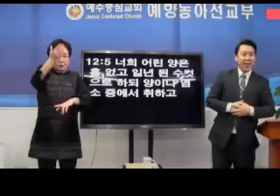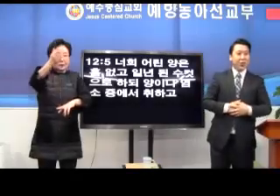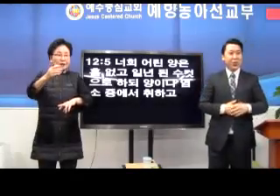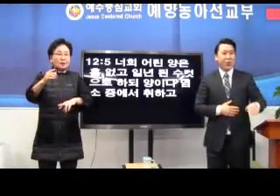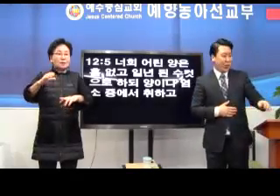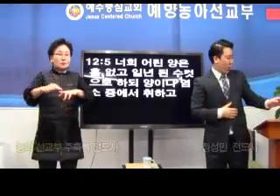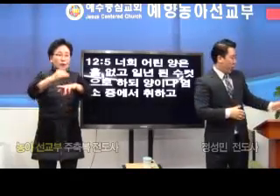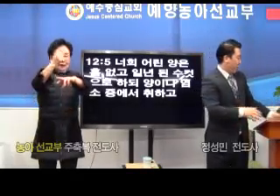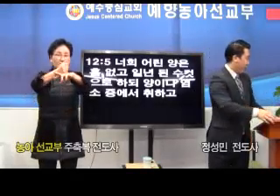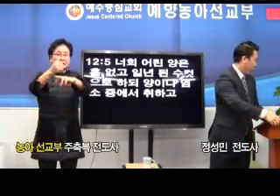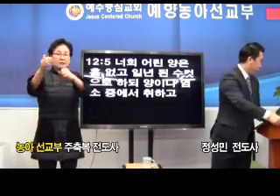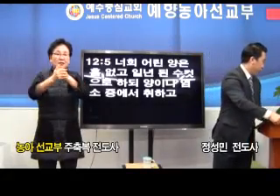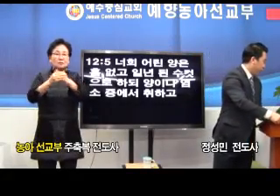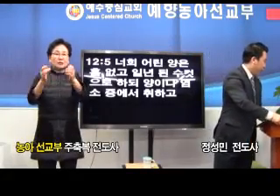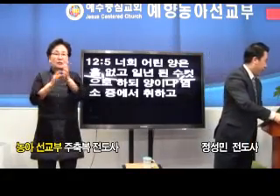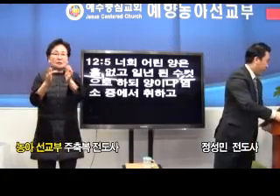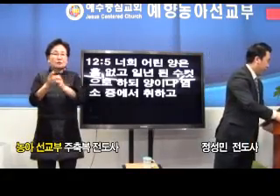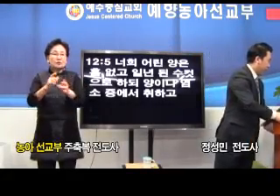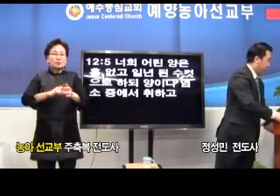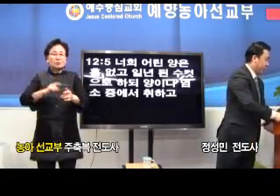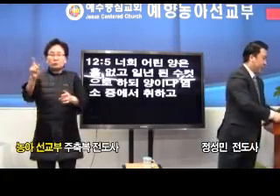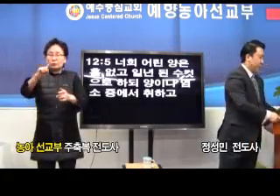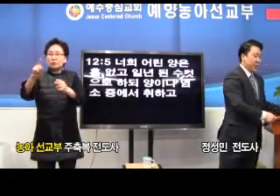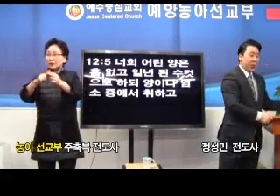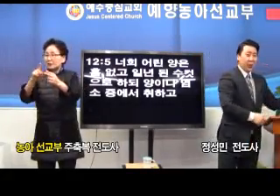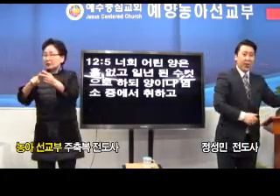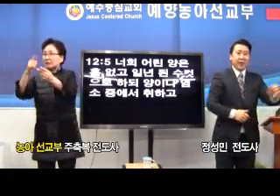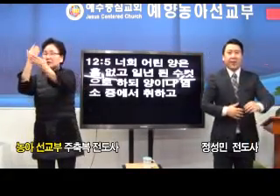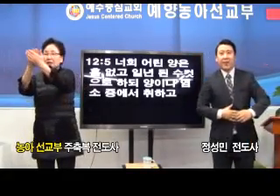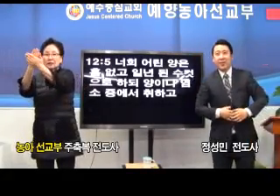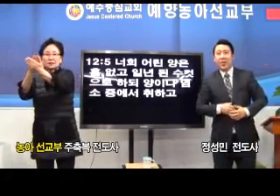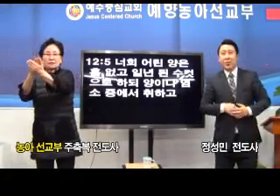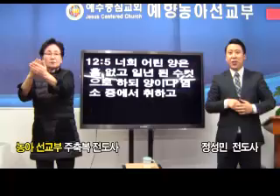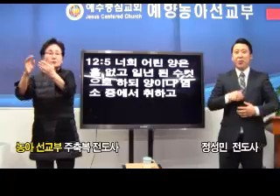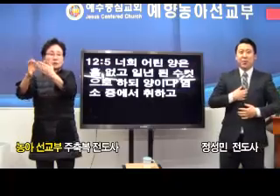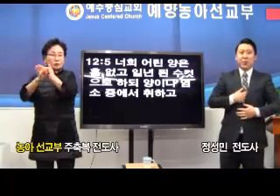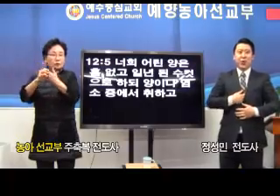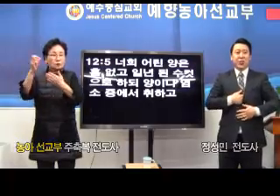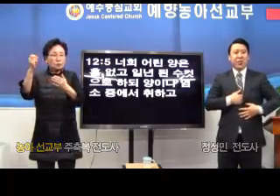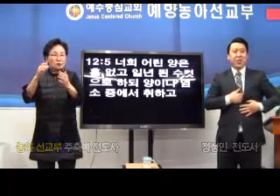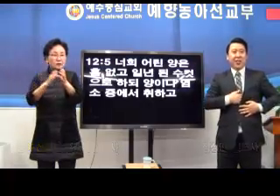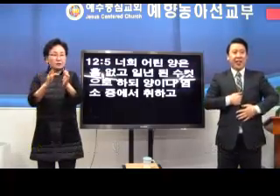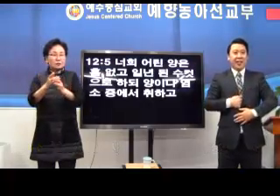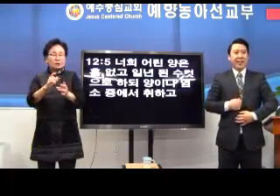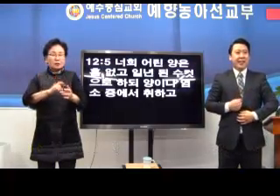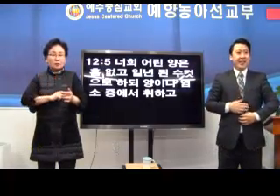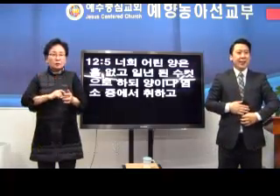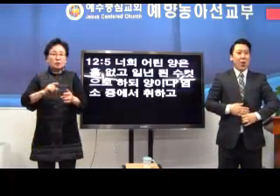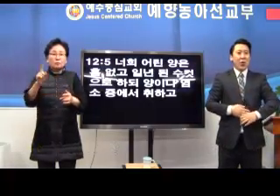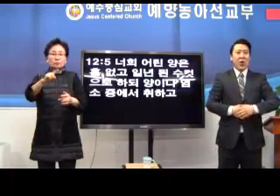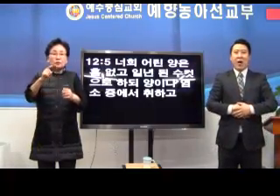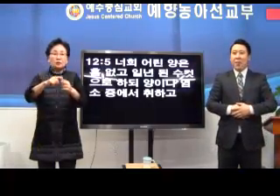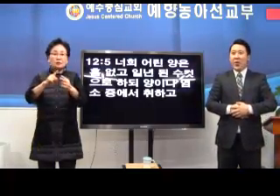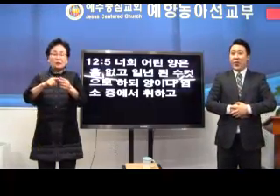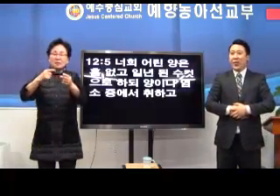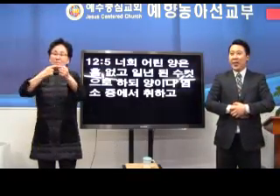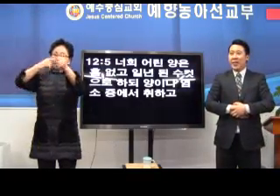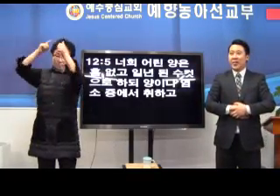예수 이름으로 무엇인지 구하면, 또 예수 이름으로 무엇이든지 명령하면